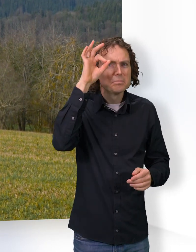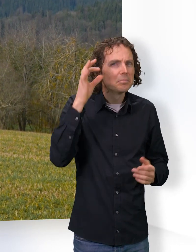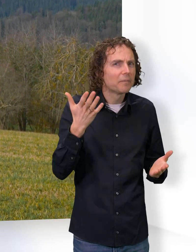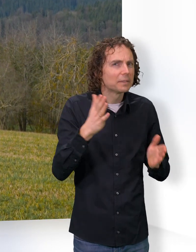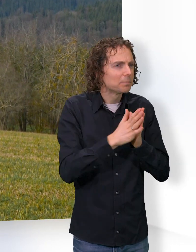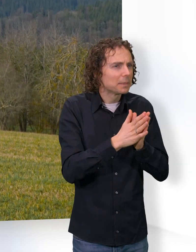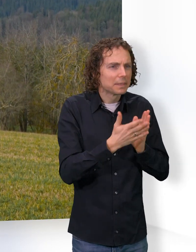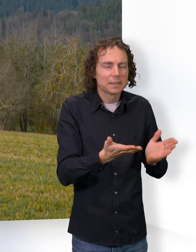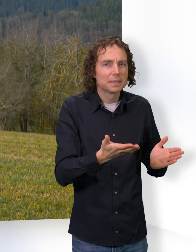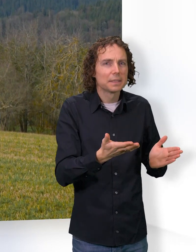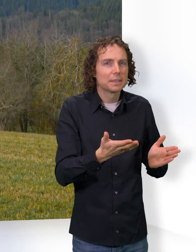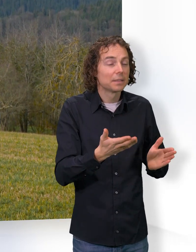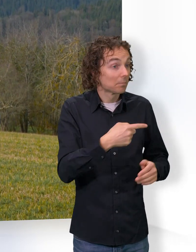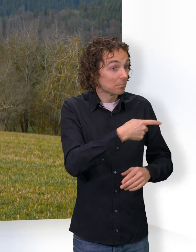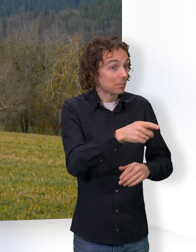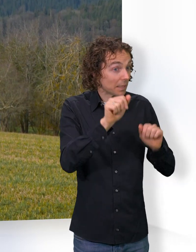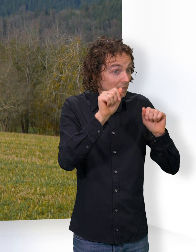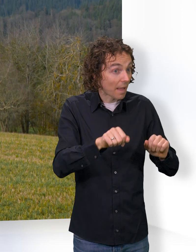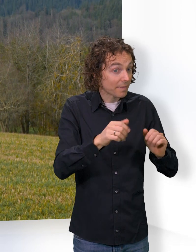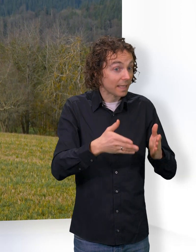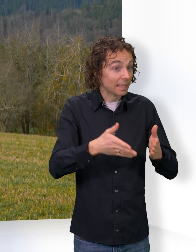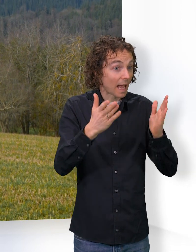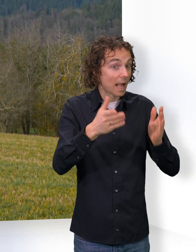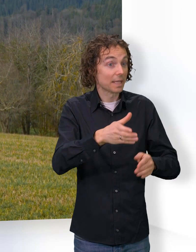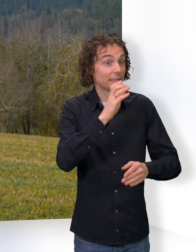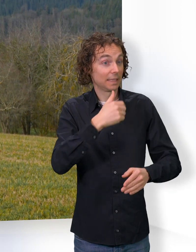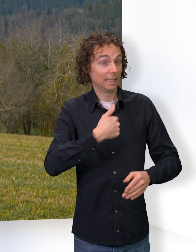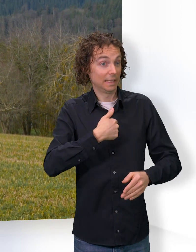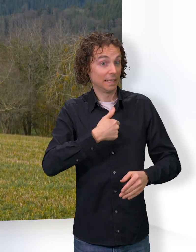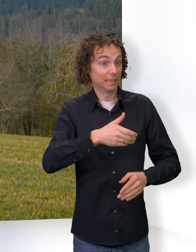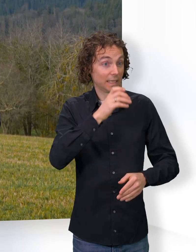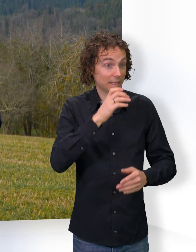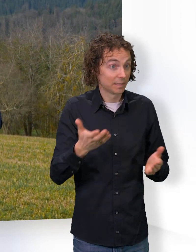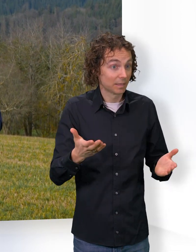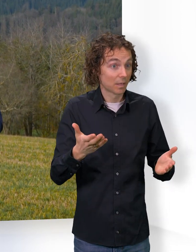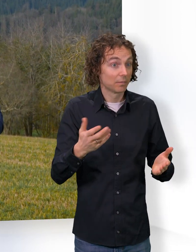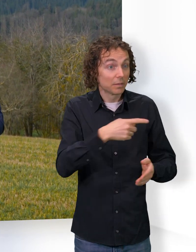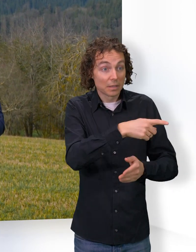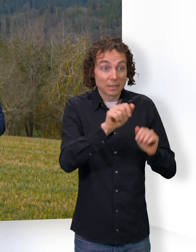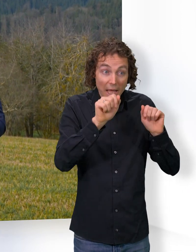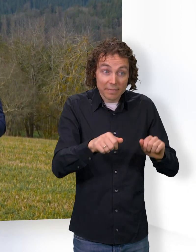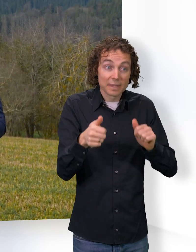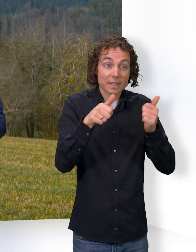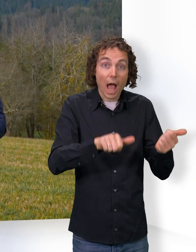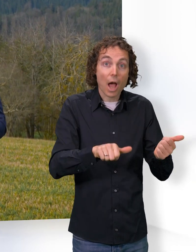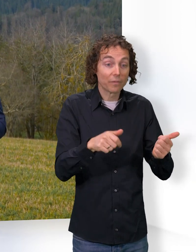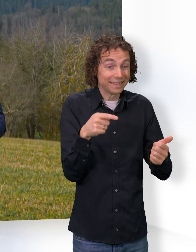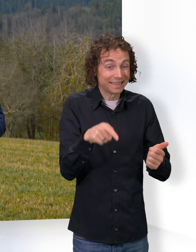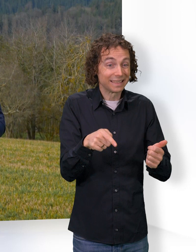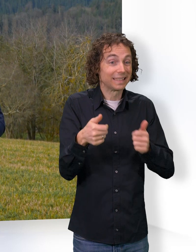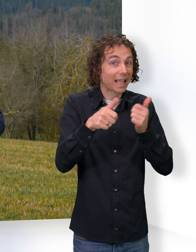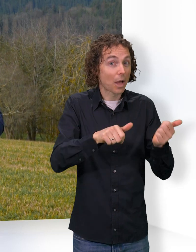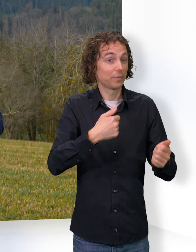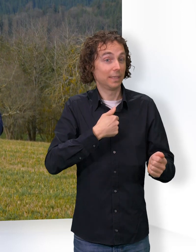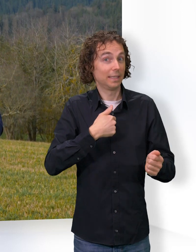bittet. Könnt ihr den Kelch trinken, den ich trinke, oder euch taufen lassen mit der Taufe, mit der